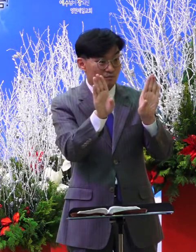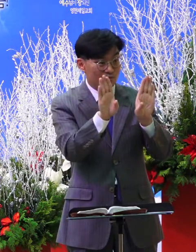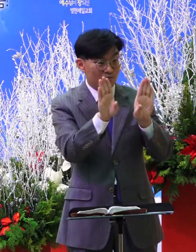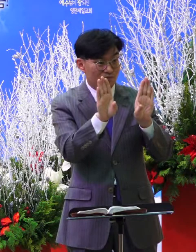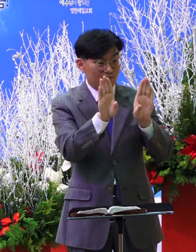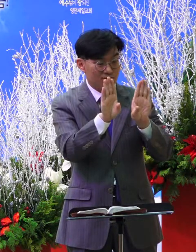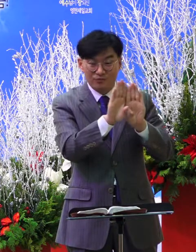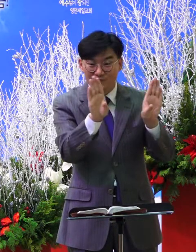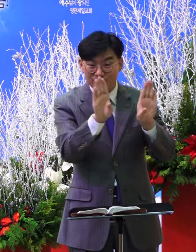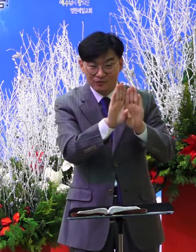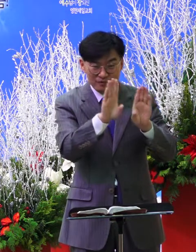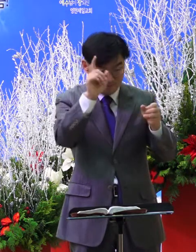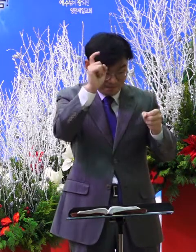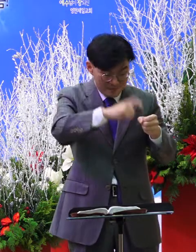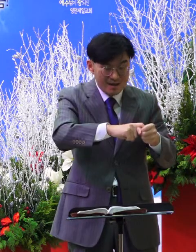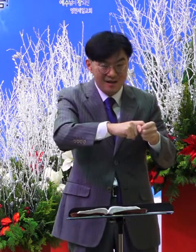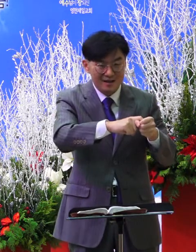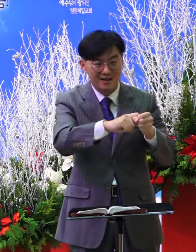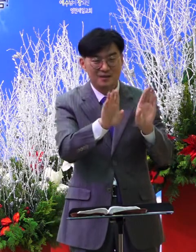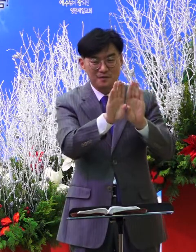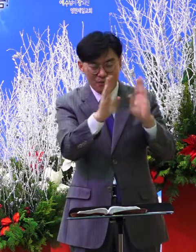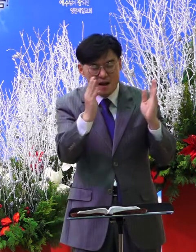주여, 주여, 문을 열어주십시오.